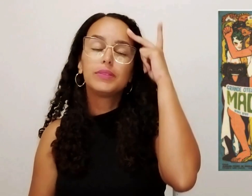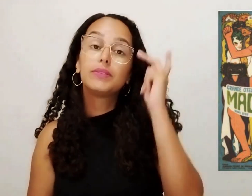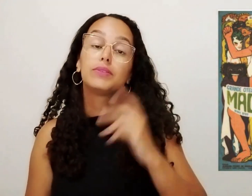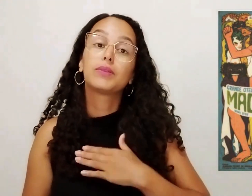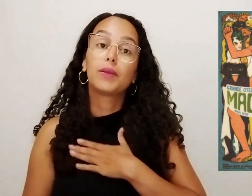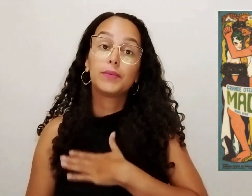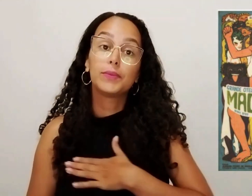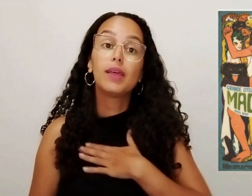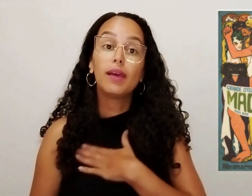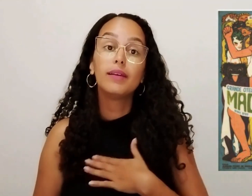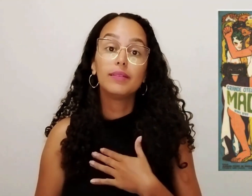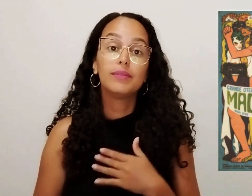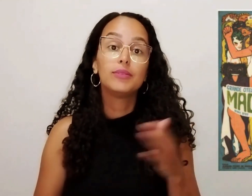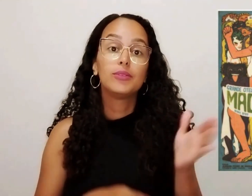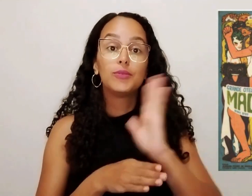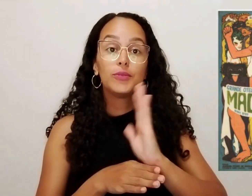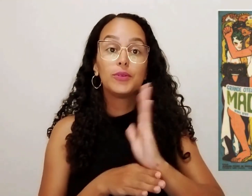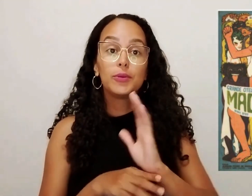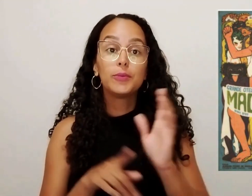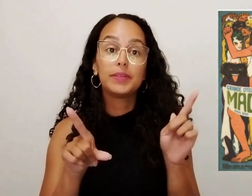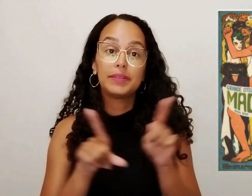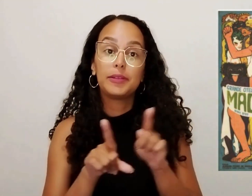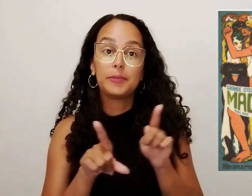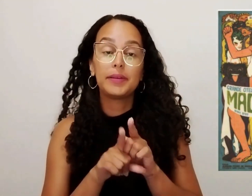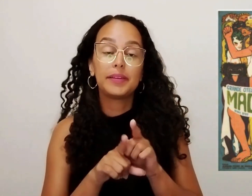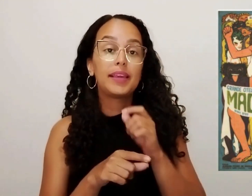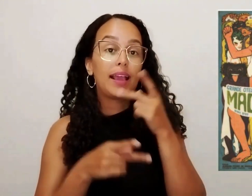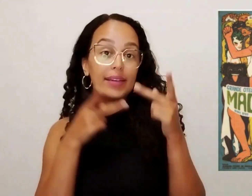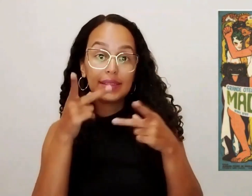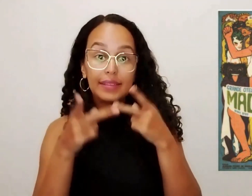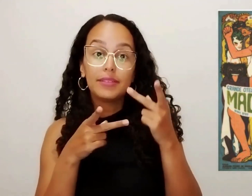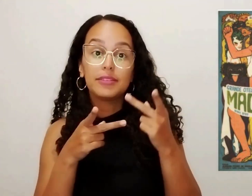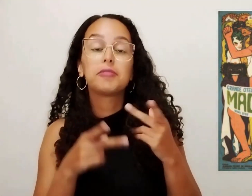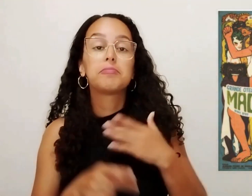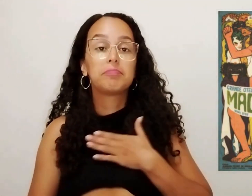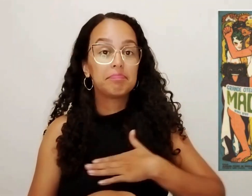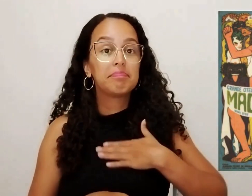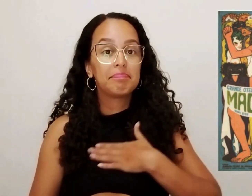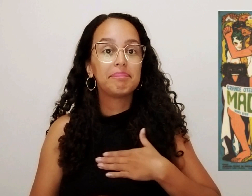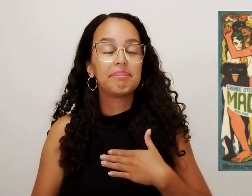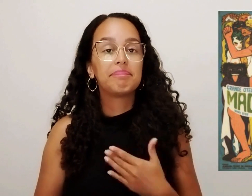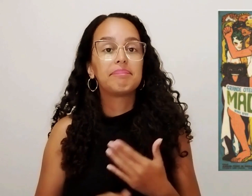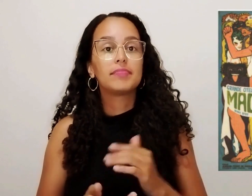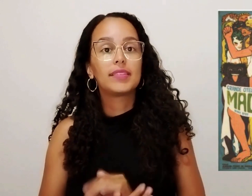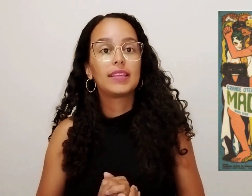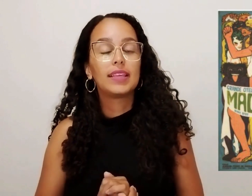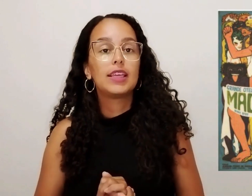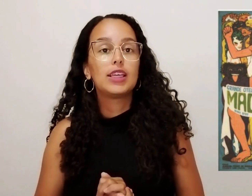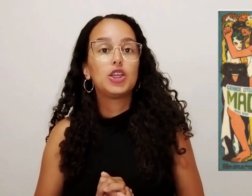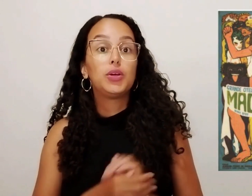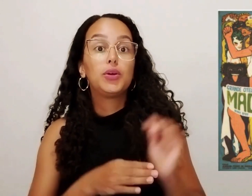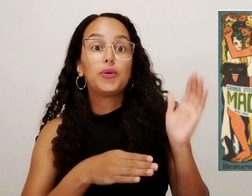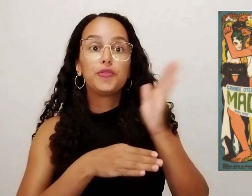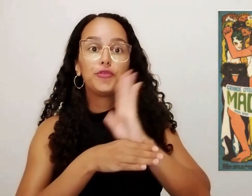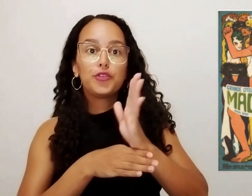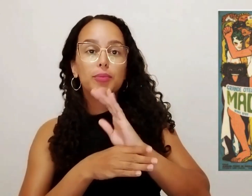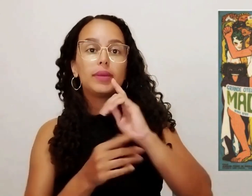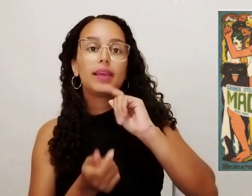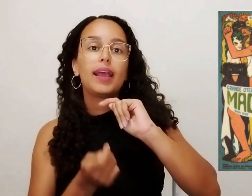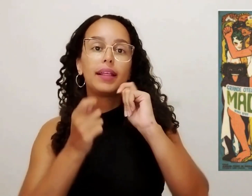a adaptação para o cinema não é totalmente fidedigna, porém a releitura do cineasta